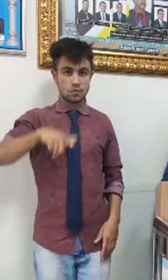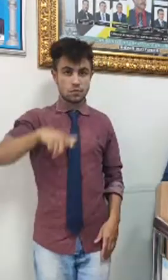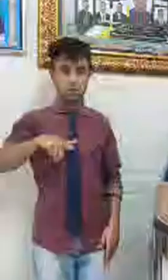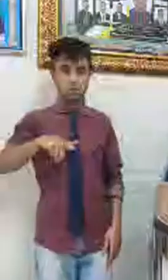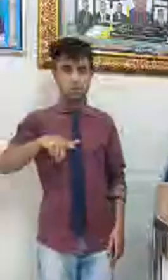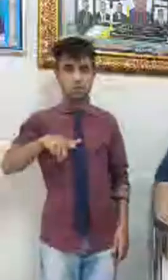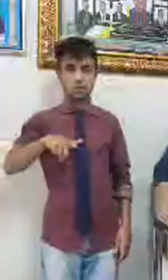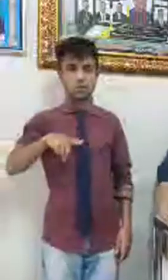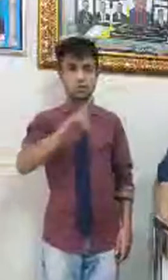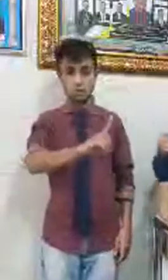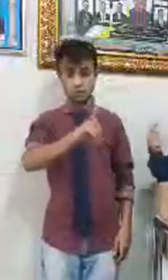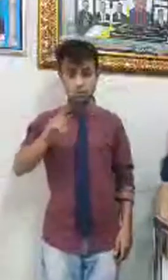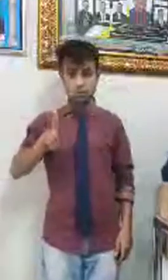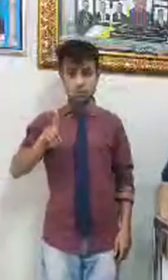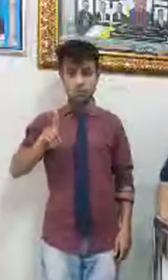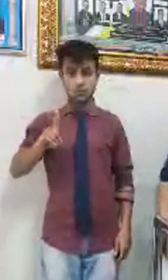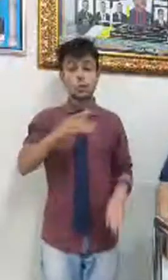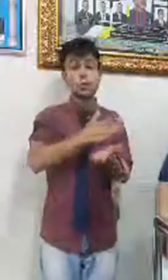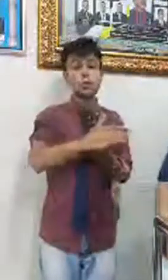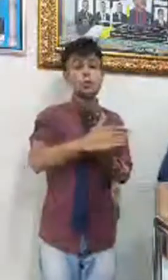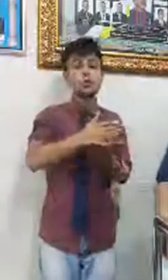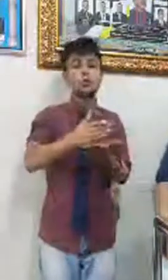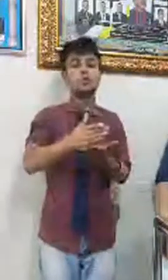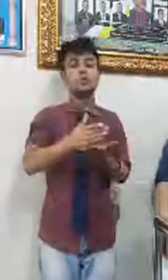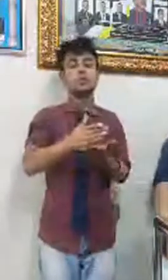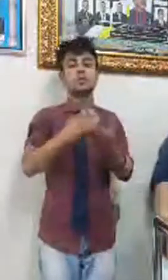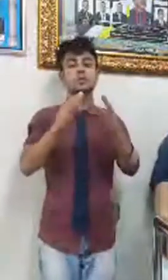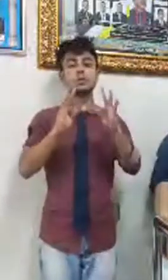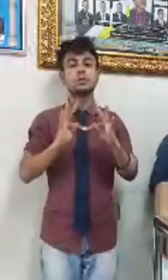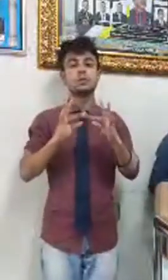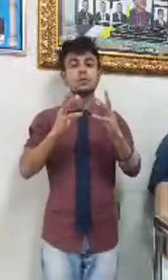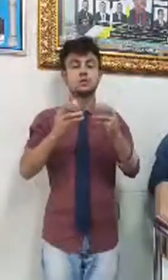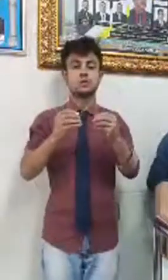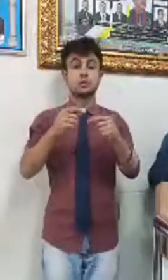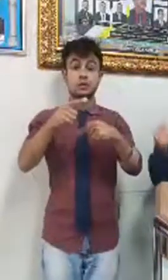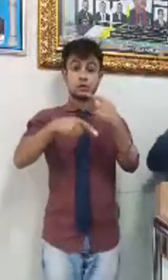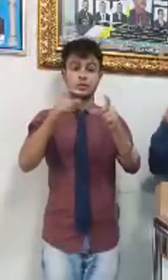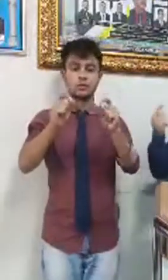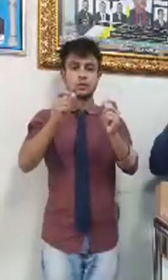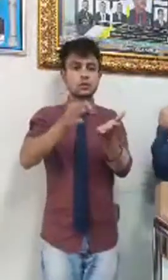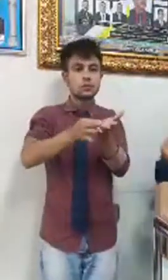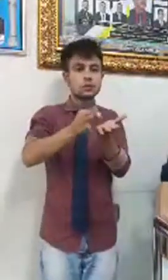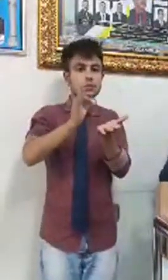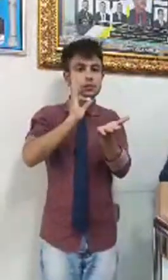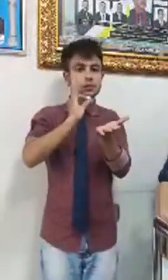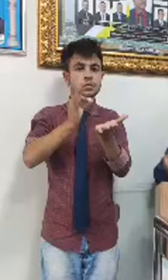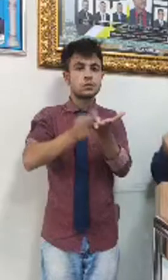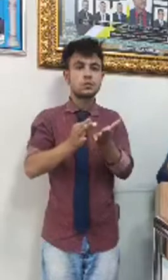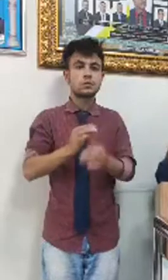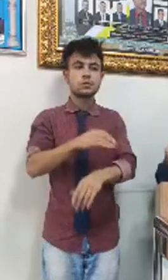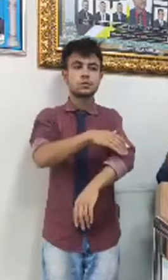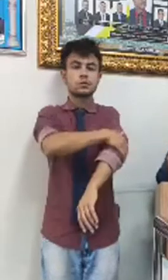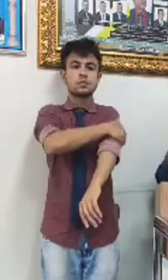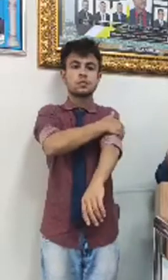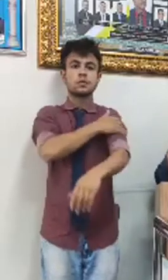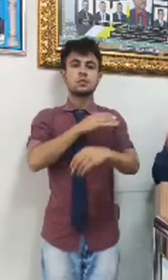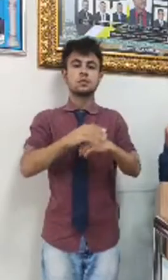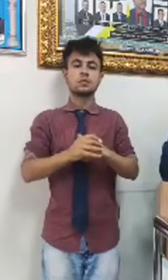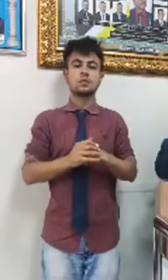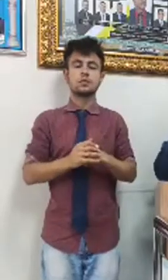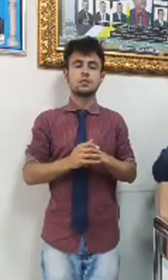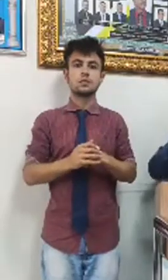o dia começa para todos nós, depois que ele toma um pouco de café. Mas quantas e quantas famílias não têm condições de ter